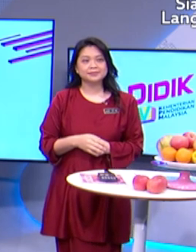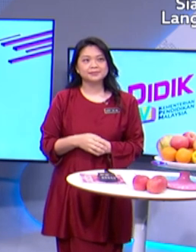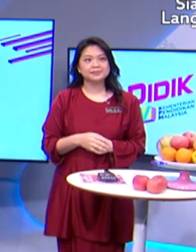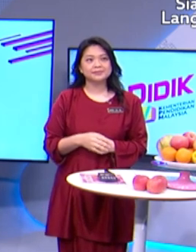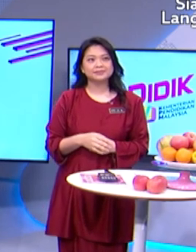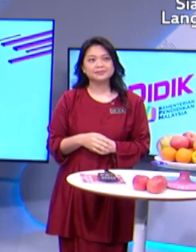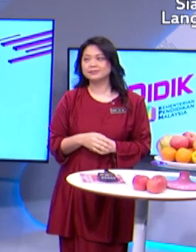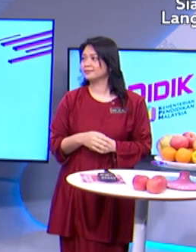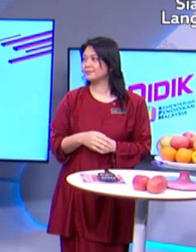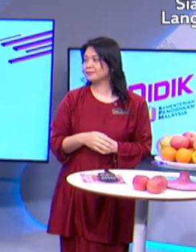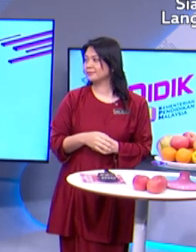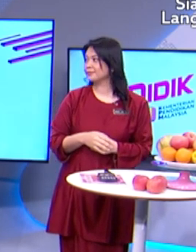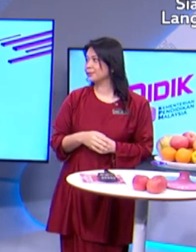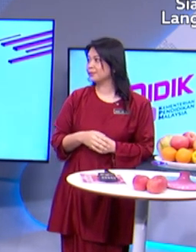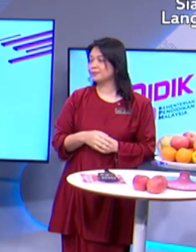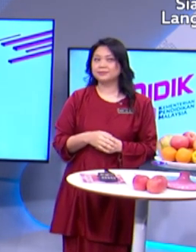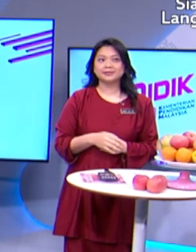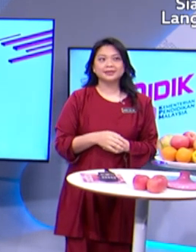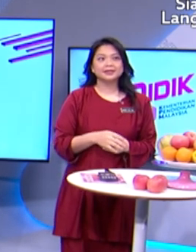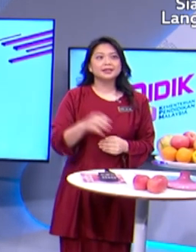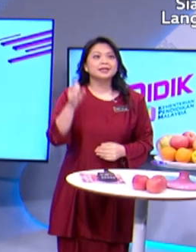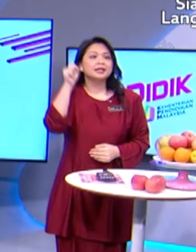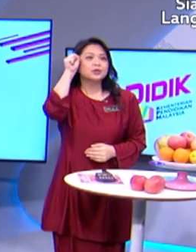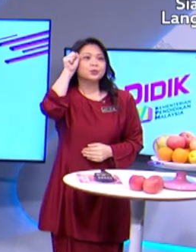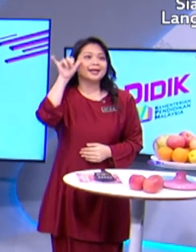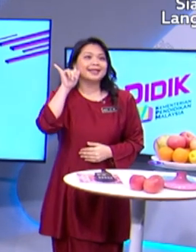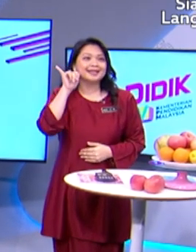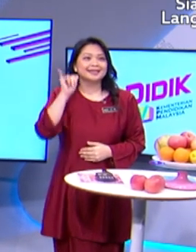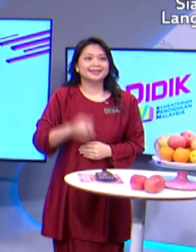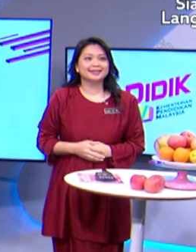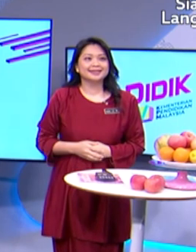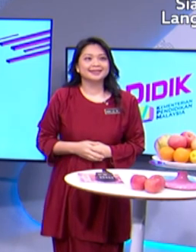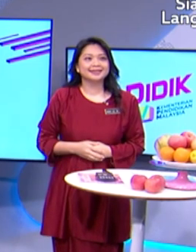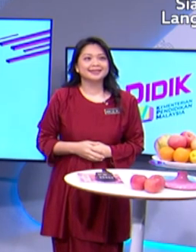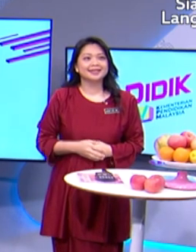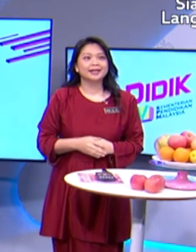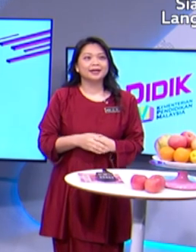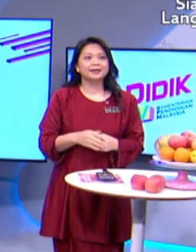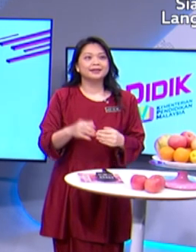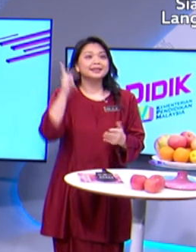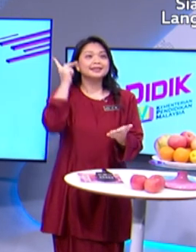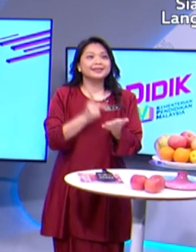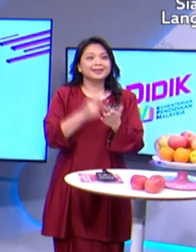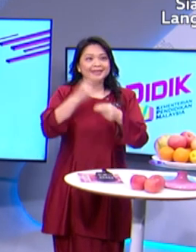boleh itu menggunakan dengan suganiya sukania nah segan nya silahkan makan